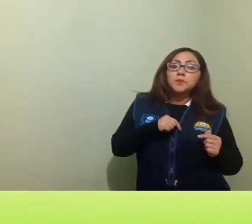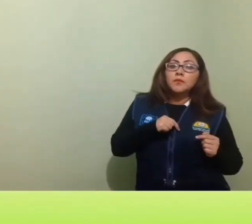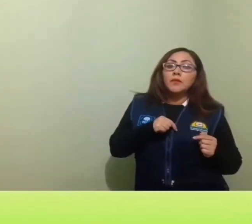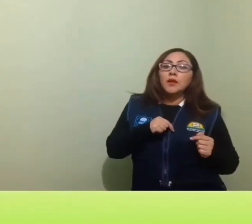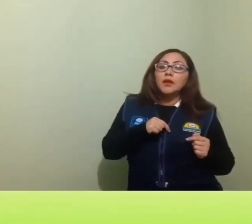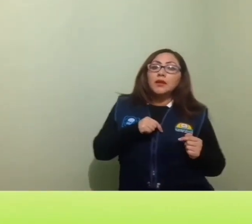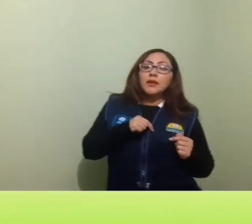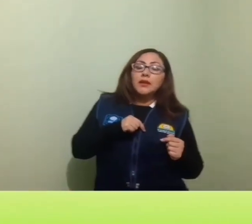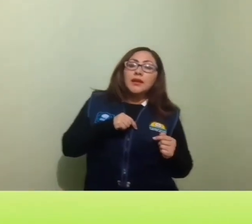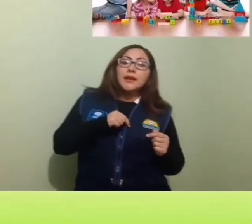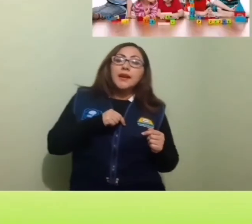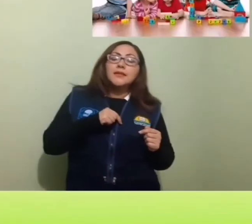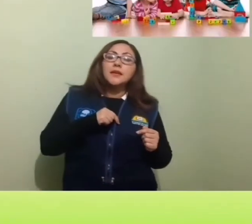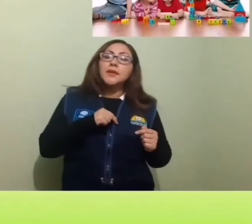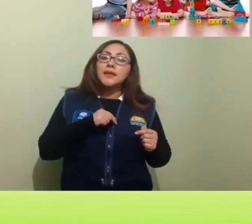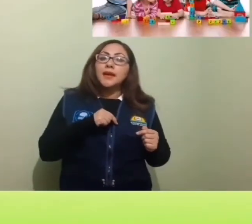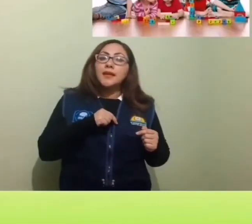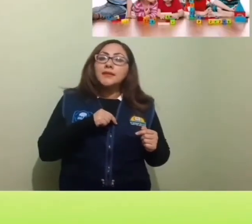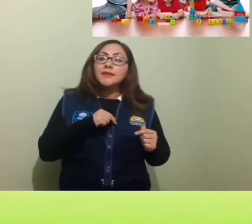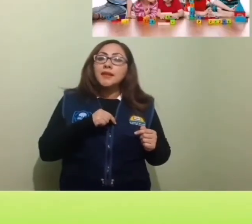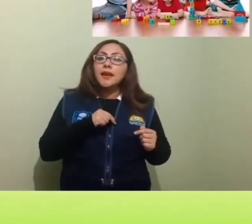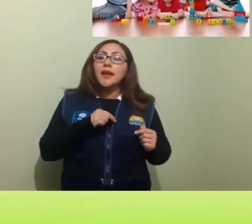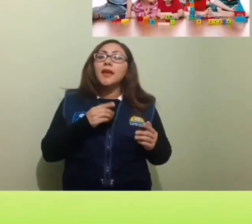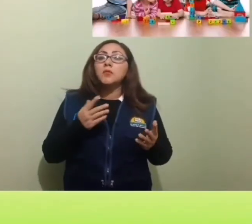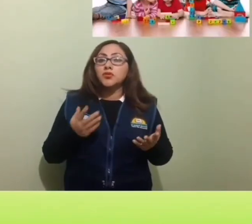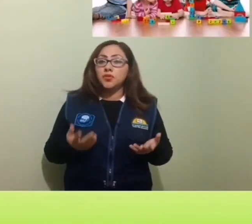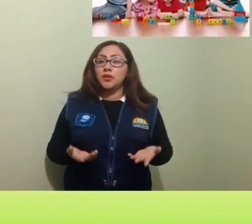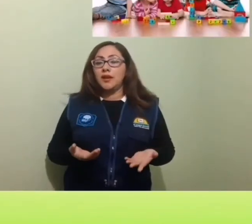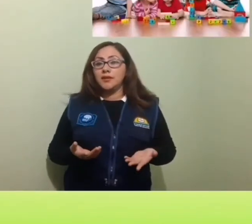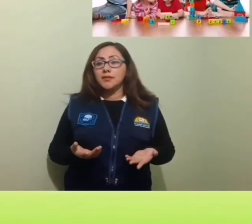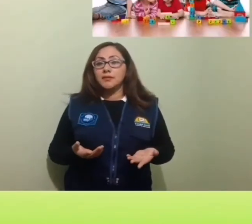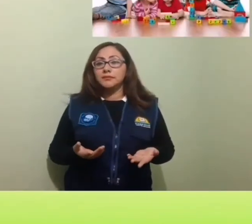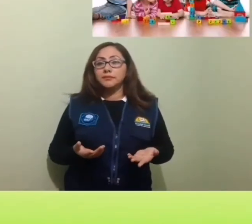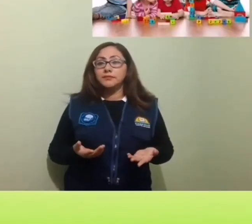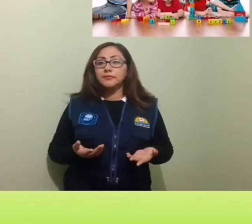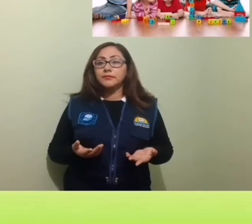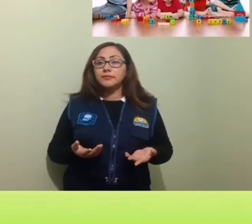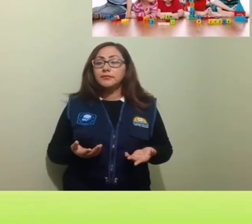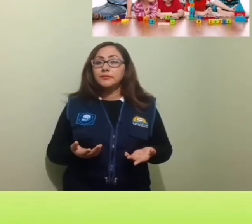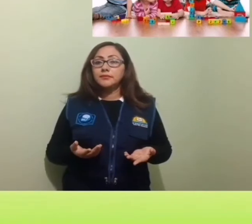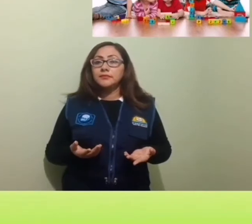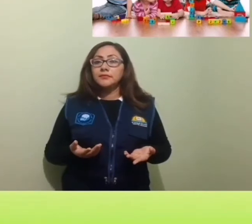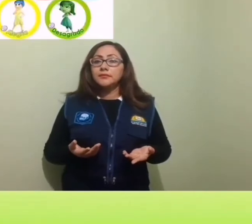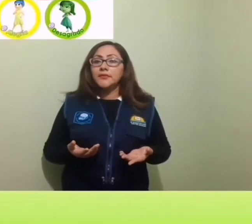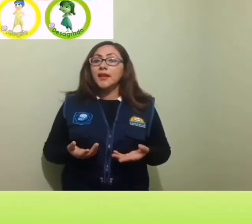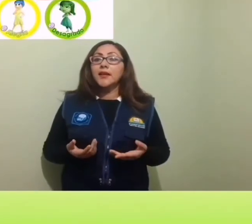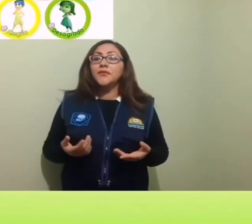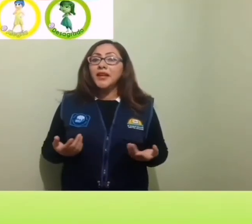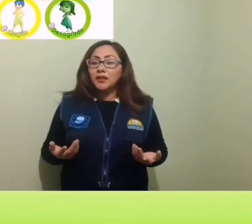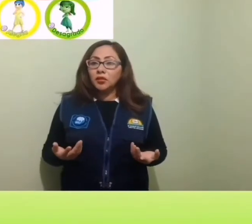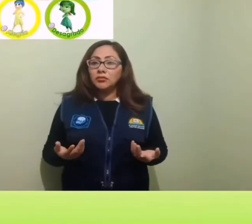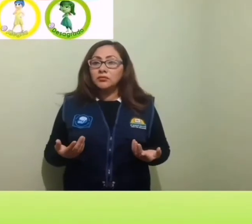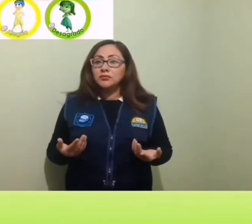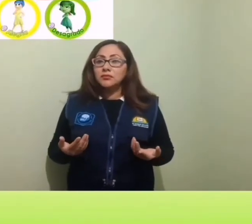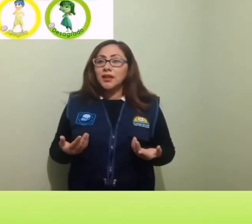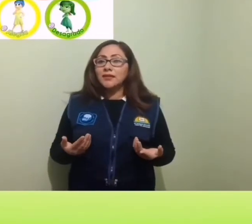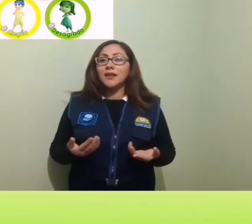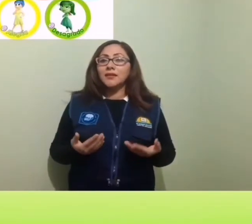Y las habilidades emocionales El afecto Entra a